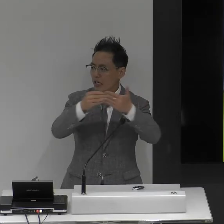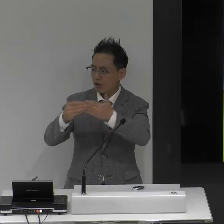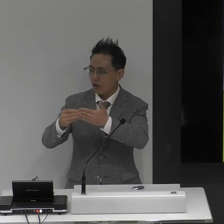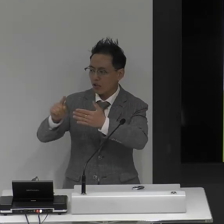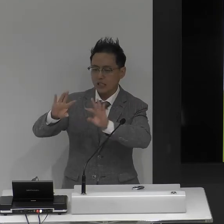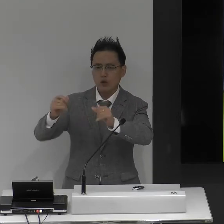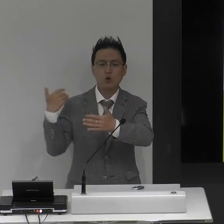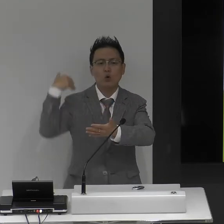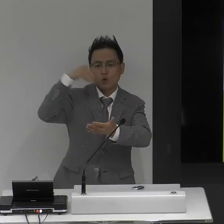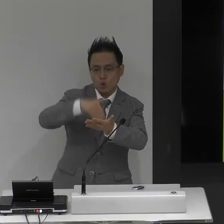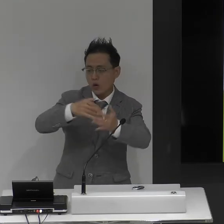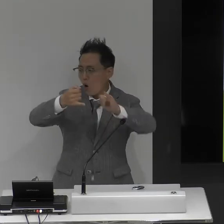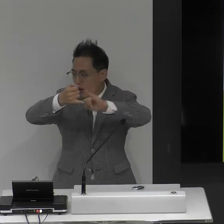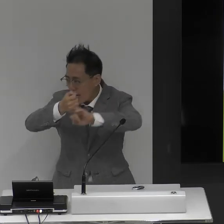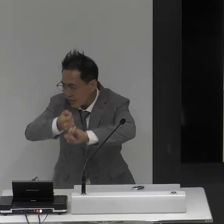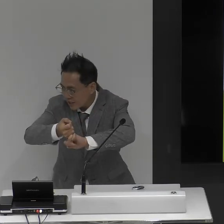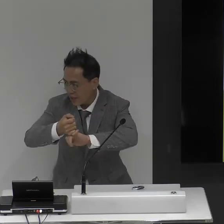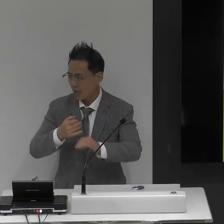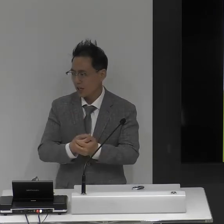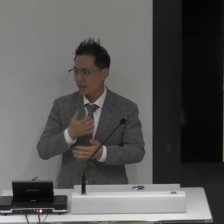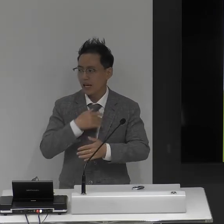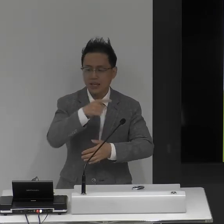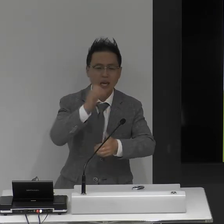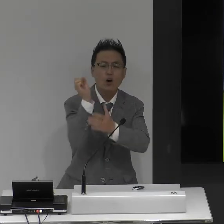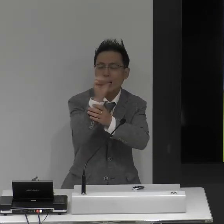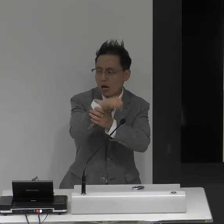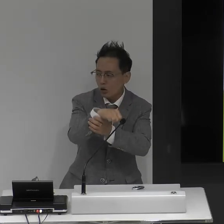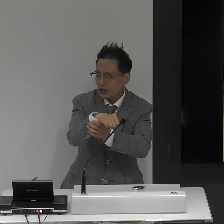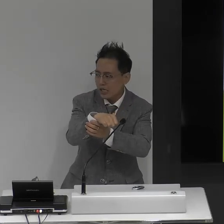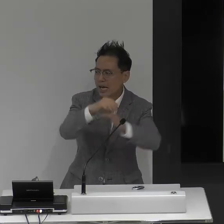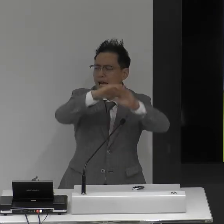이끌어 이 땅으로 돌아오게 할지라. 내가 내게 허락한 것을 다